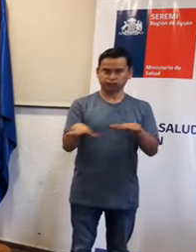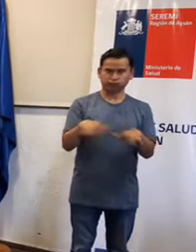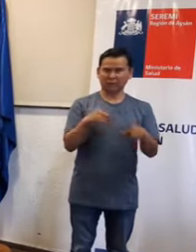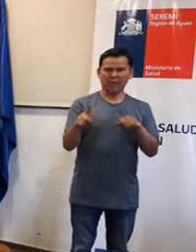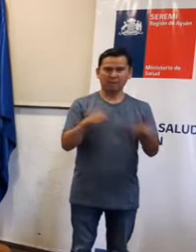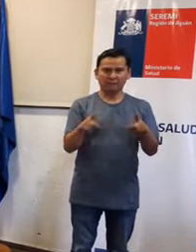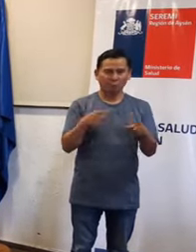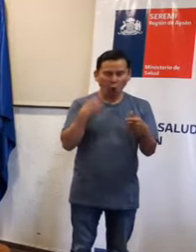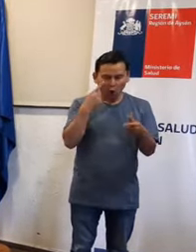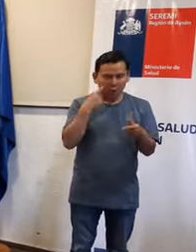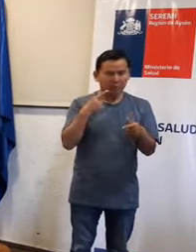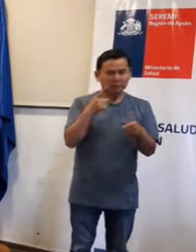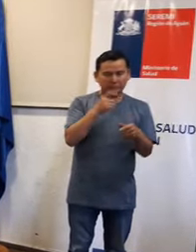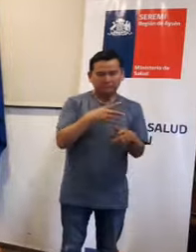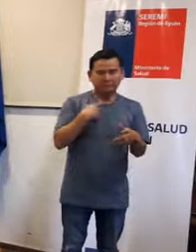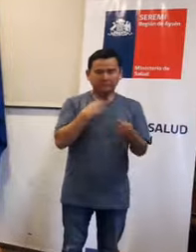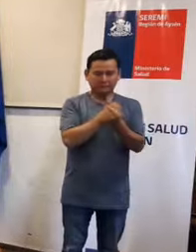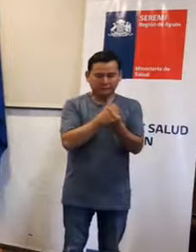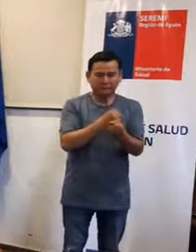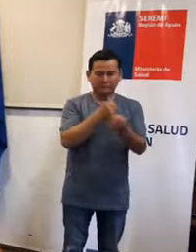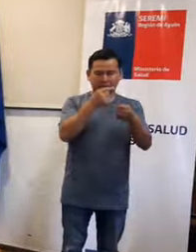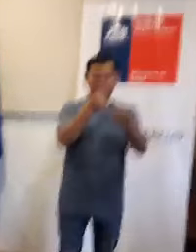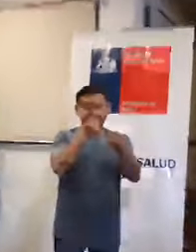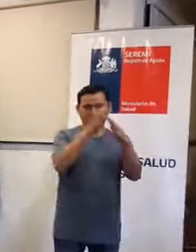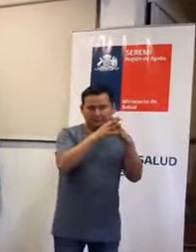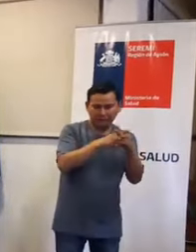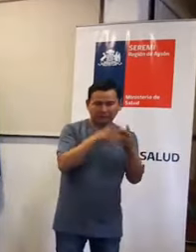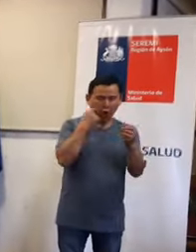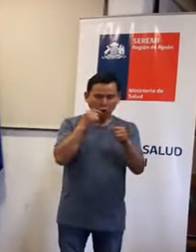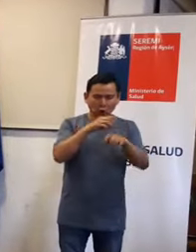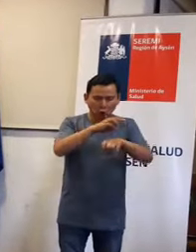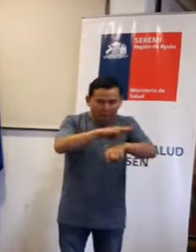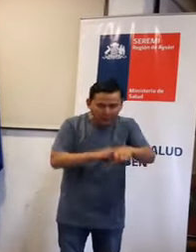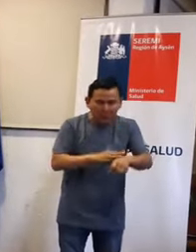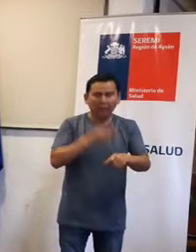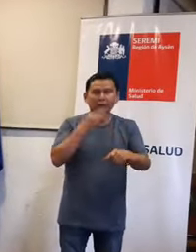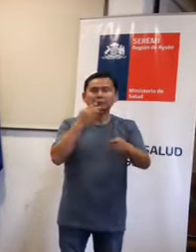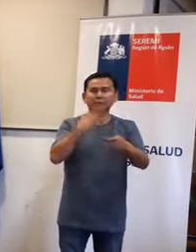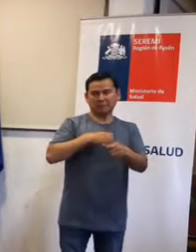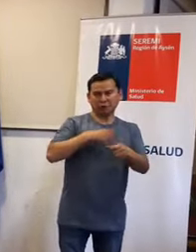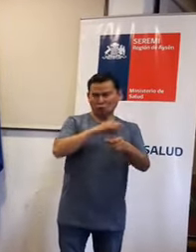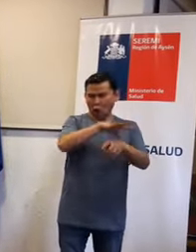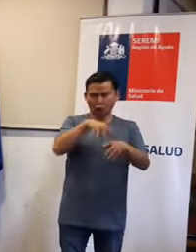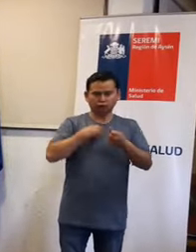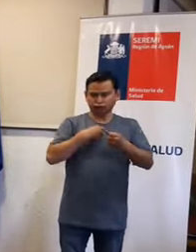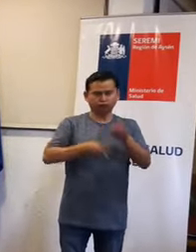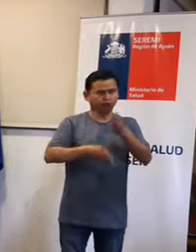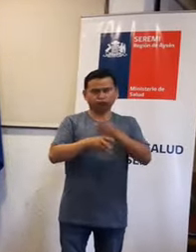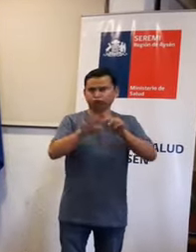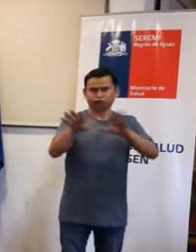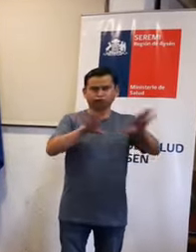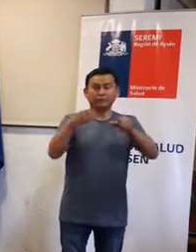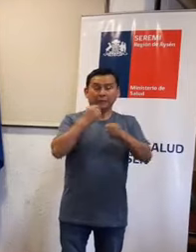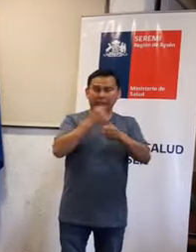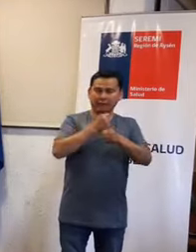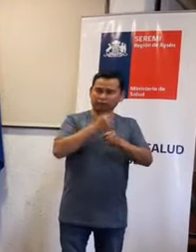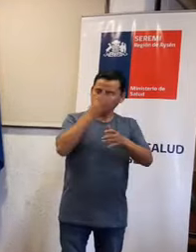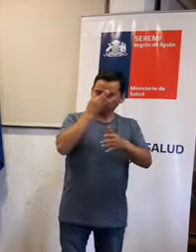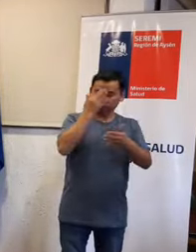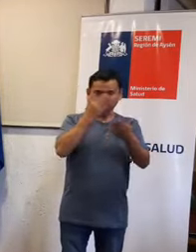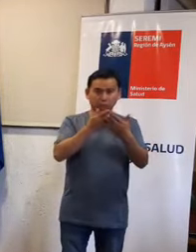ejército de carabineros de la armada de todo lo que es la costa de la policía de investigaciones está dando frutos ya que